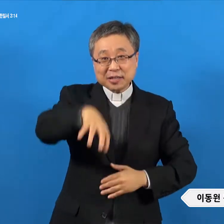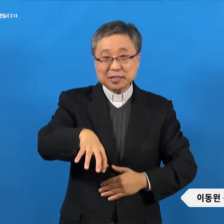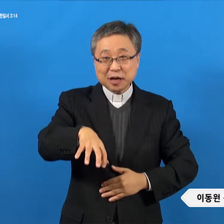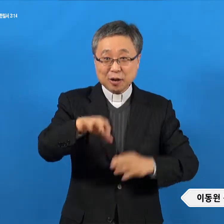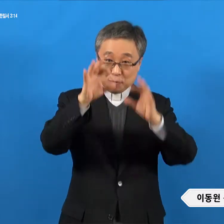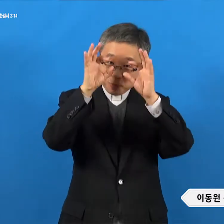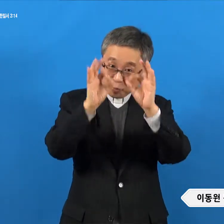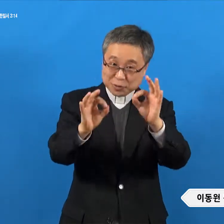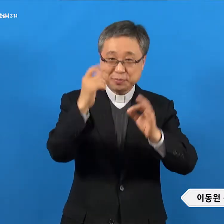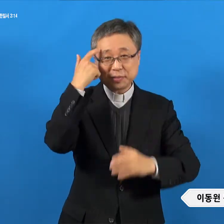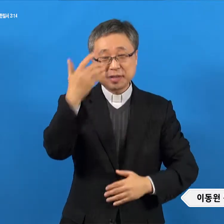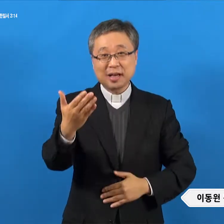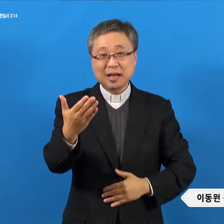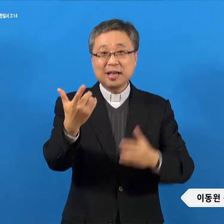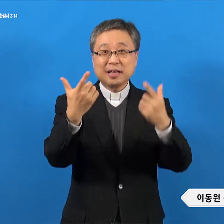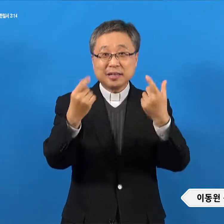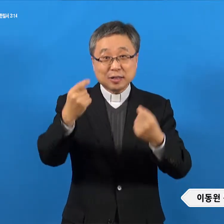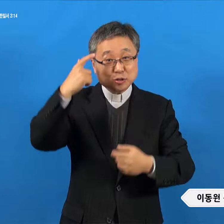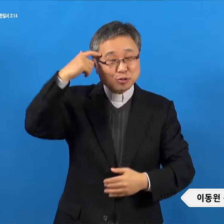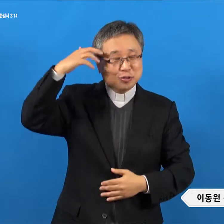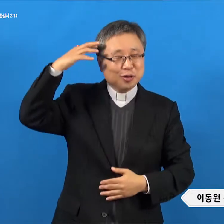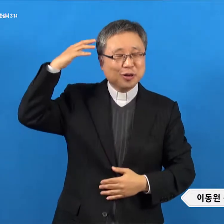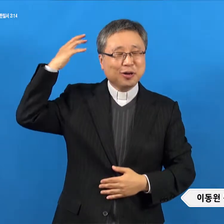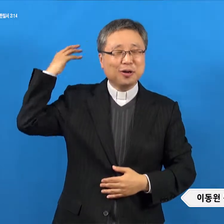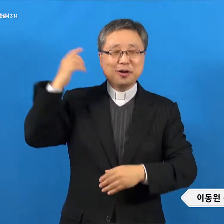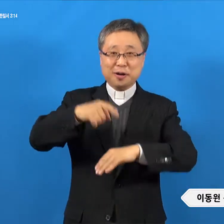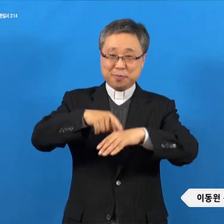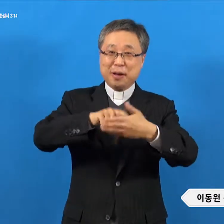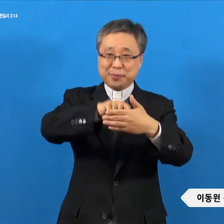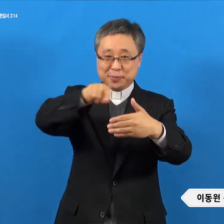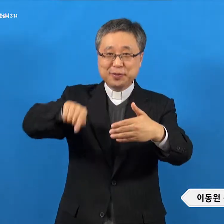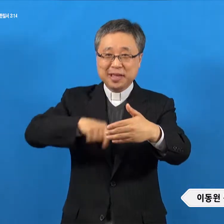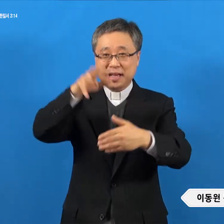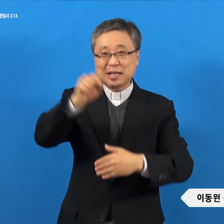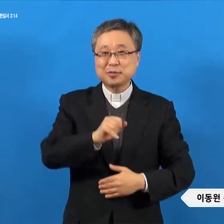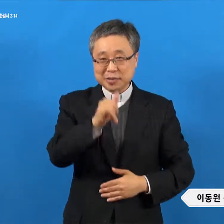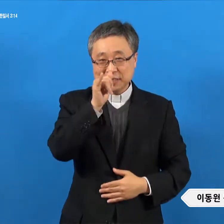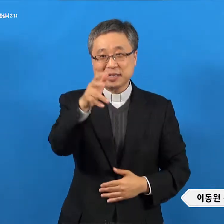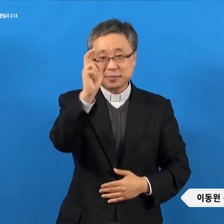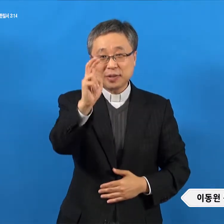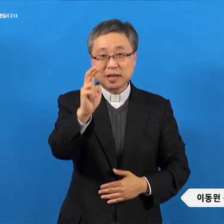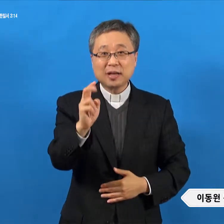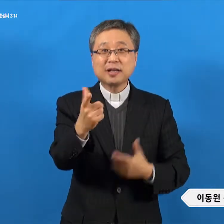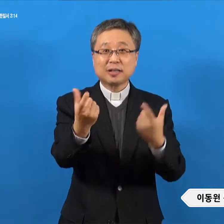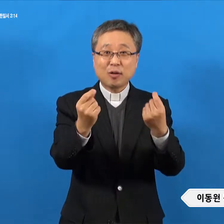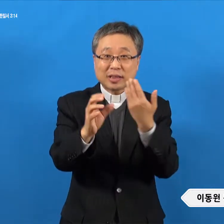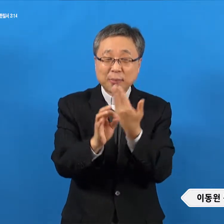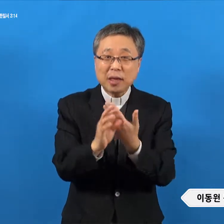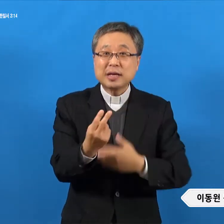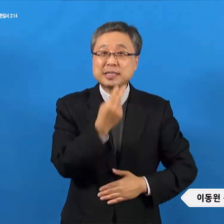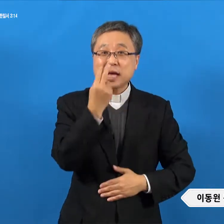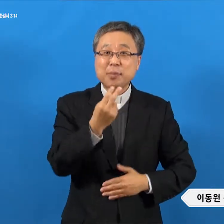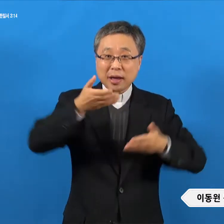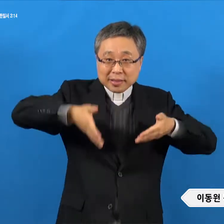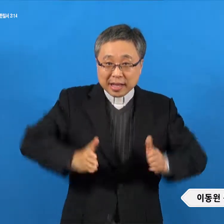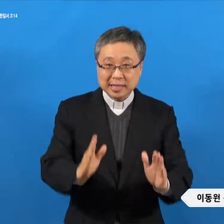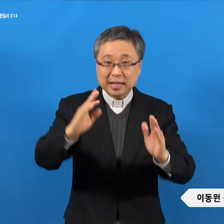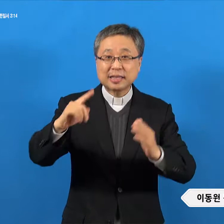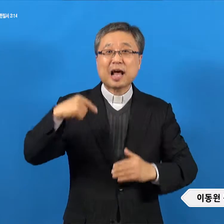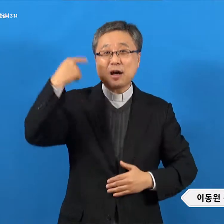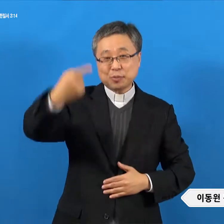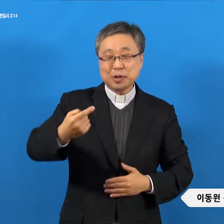목격하신 그런 추억들을 다 가슴에 간직하고 계실 것입니다. 그렇다면 생명의 탄생